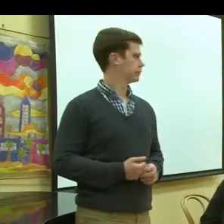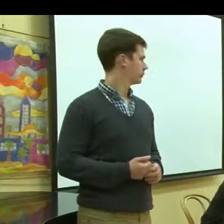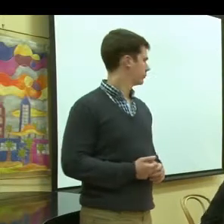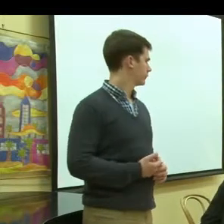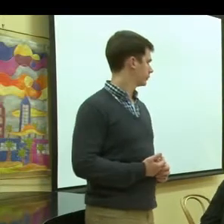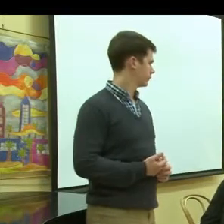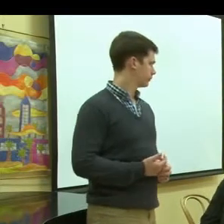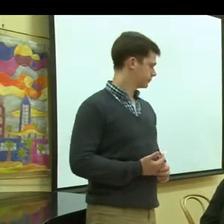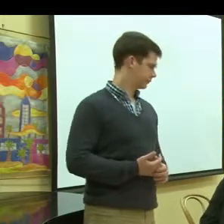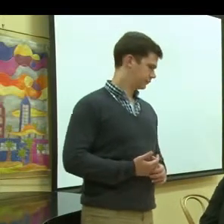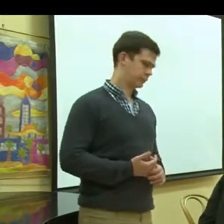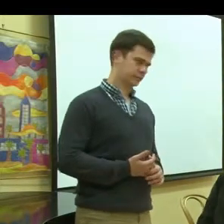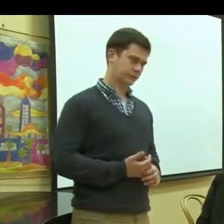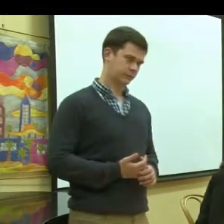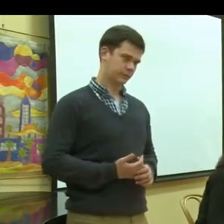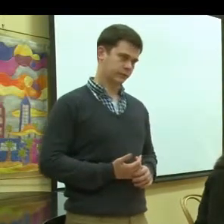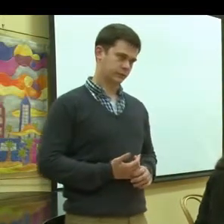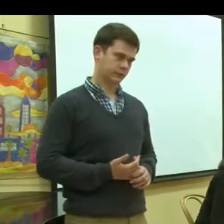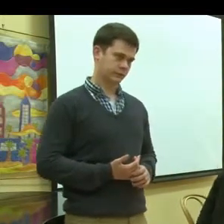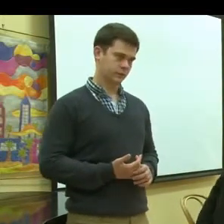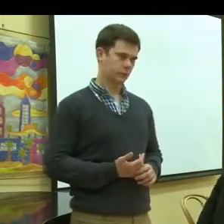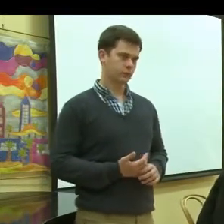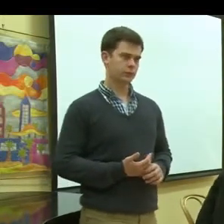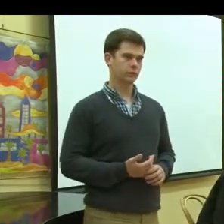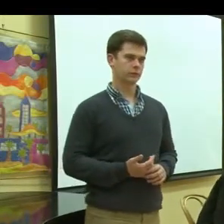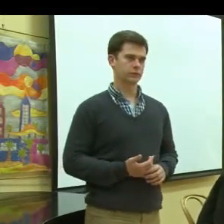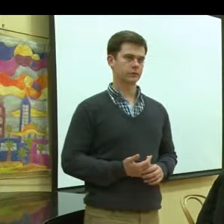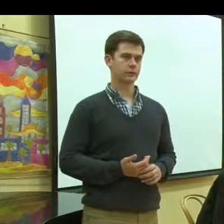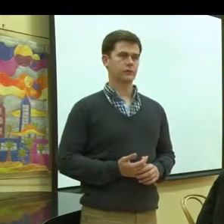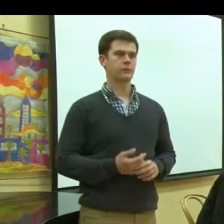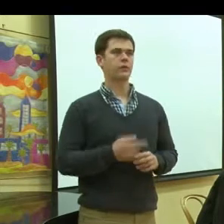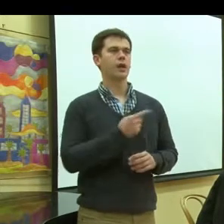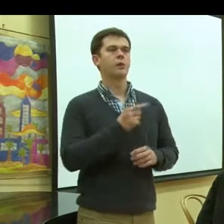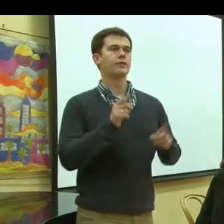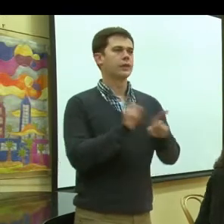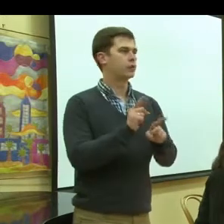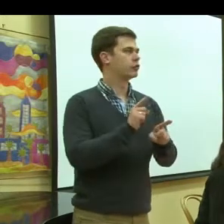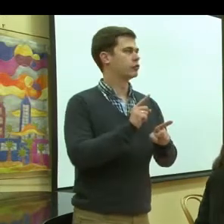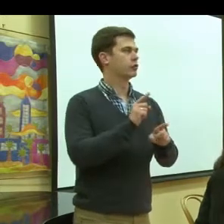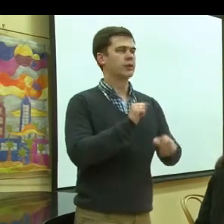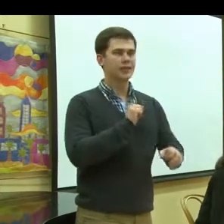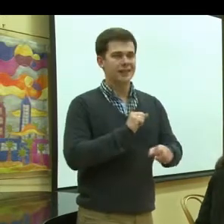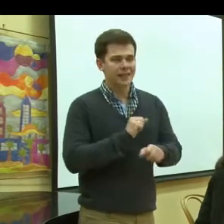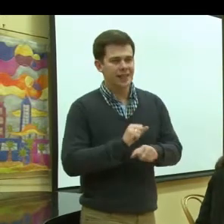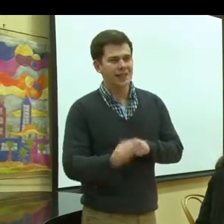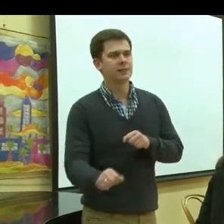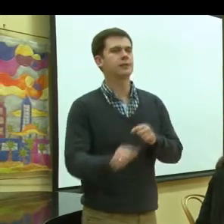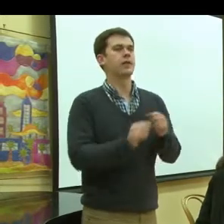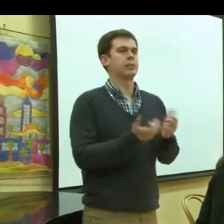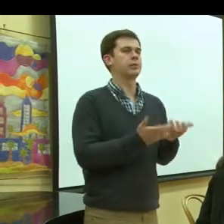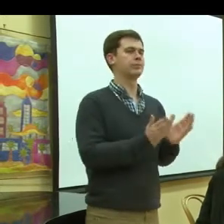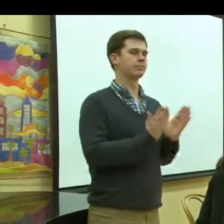hay que tener un equilibrio. To, co znaczy, pewne jakby zasady są, to jest jakby